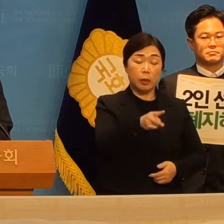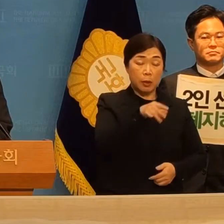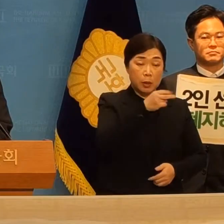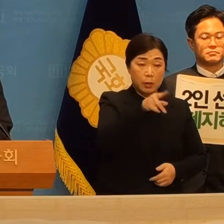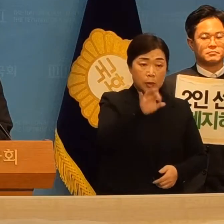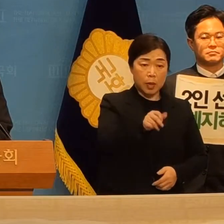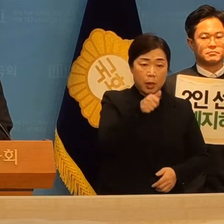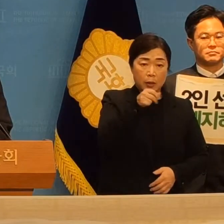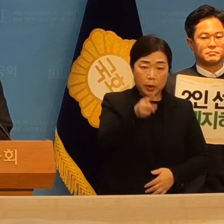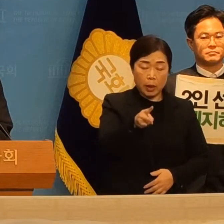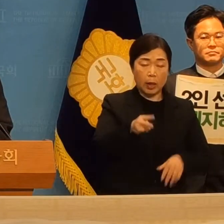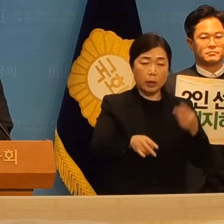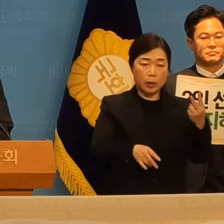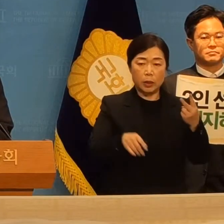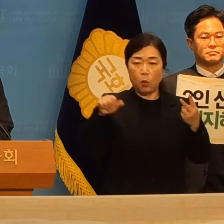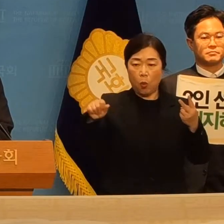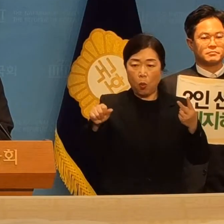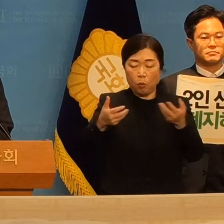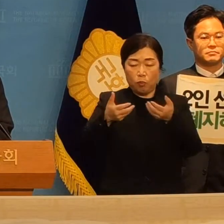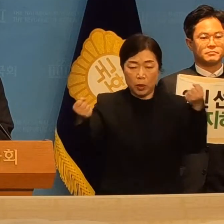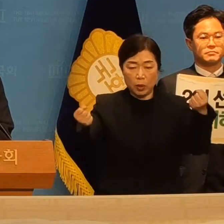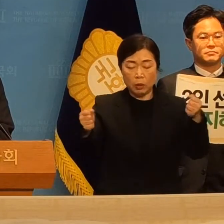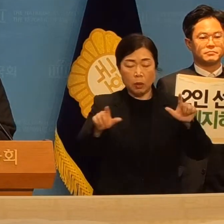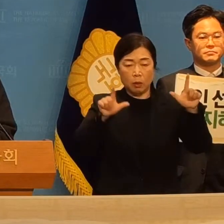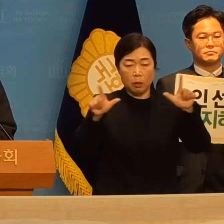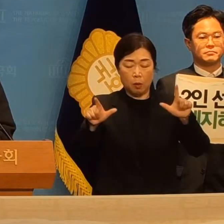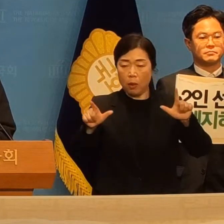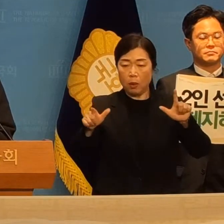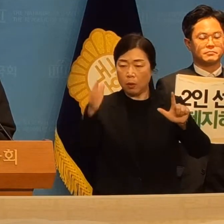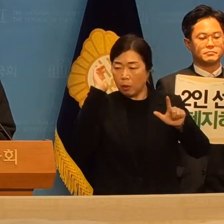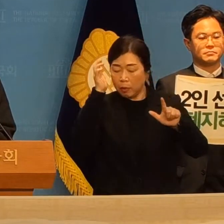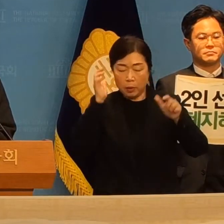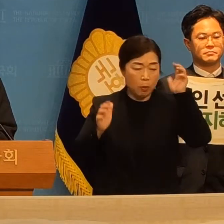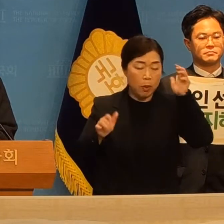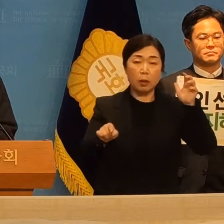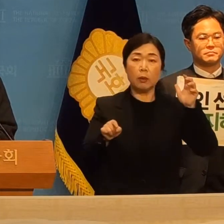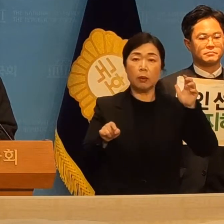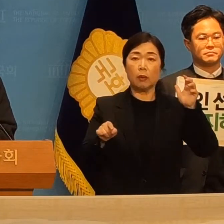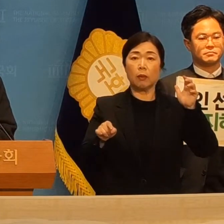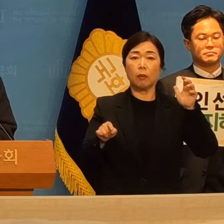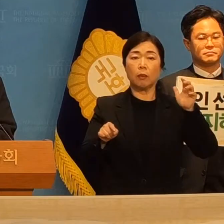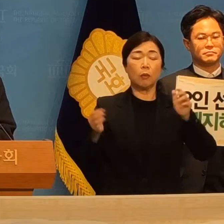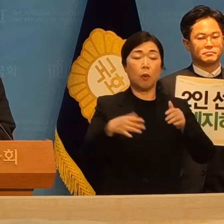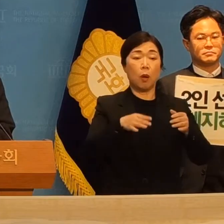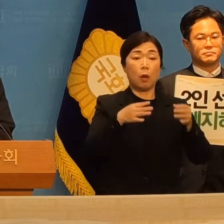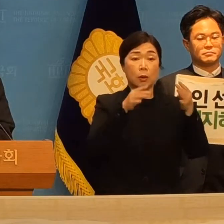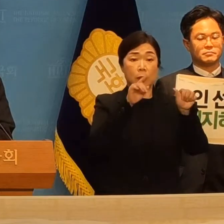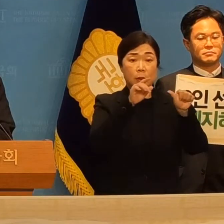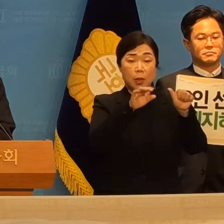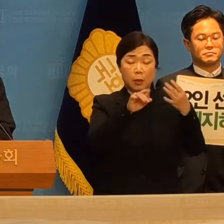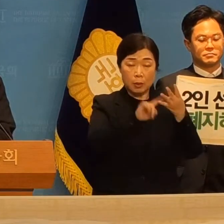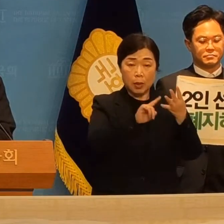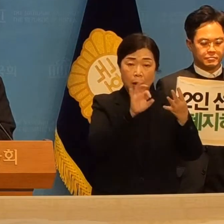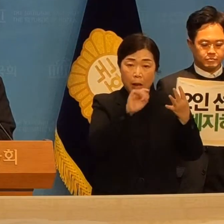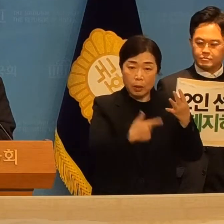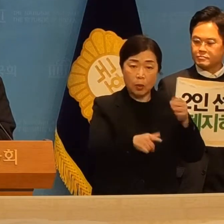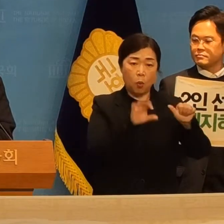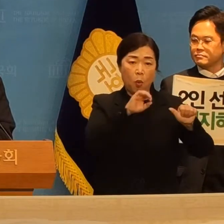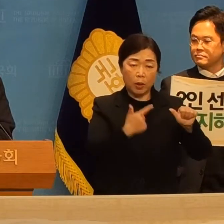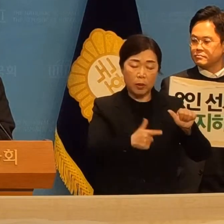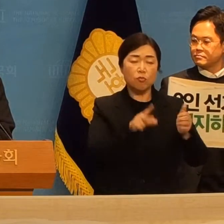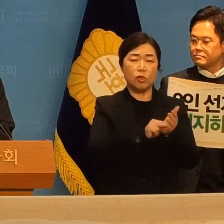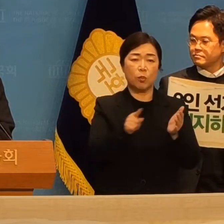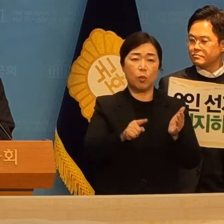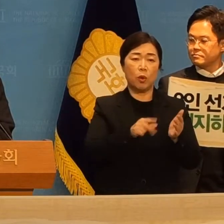분리하여서 생활권이 단절됩니다. 당연히 유권자 혼란이 예상됩니다. 4, 5안의 문제점 말씀드리겠습니다.